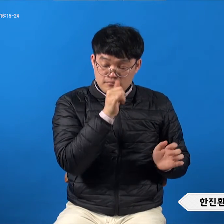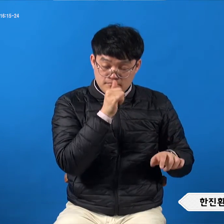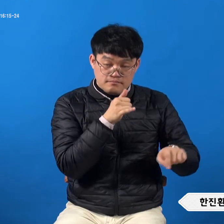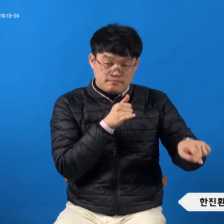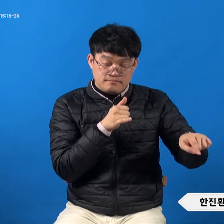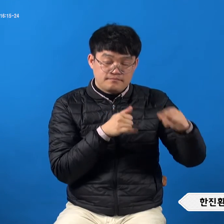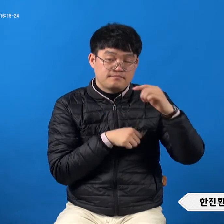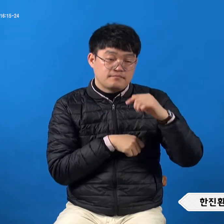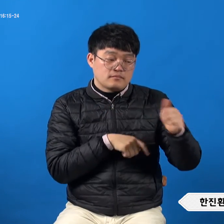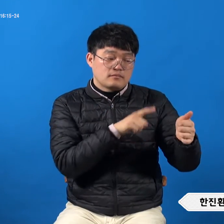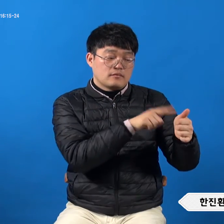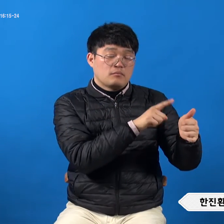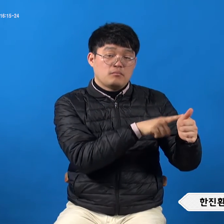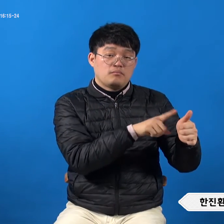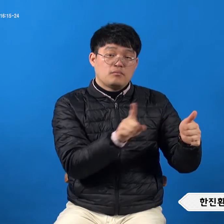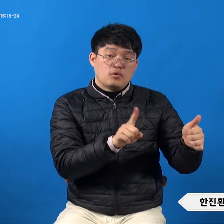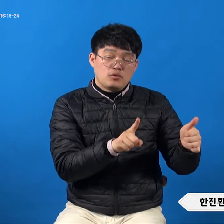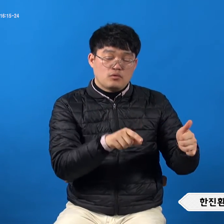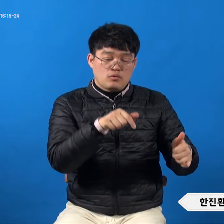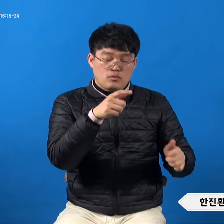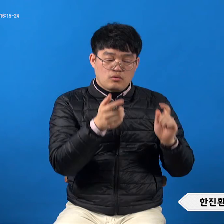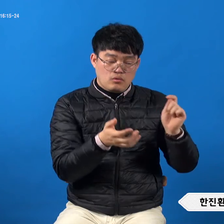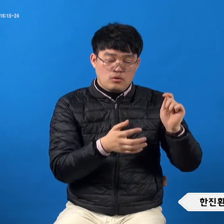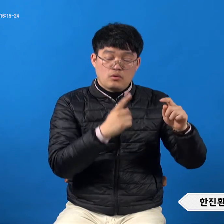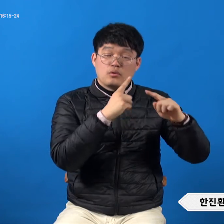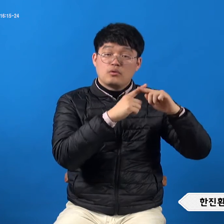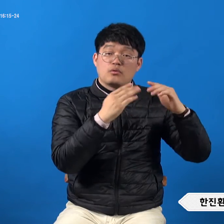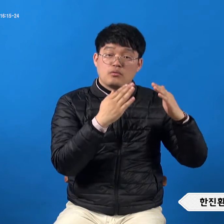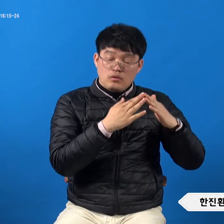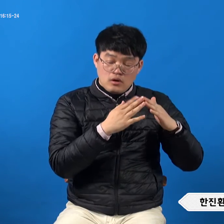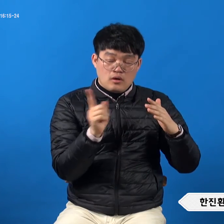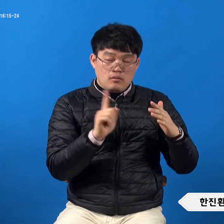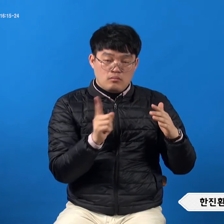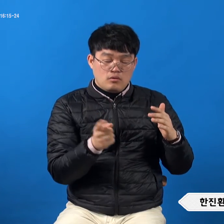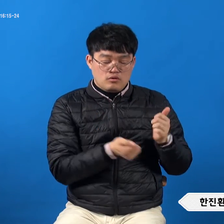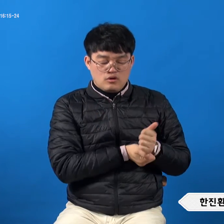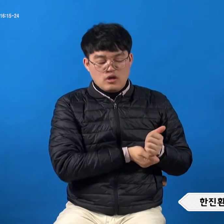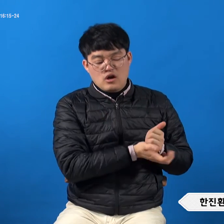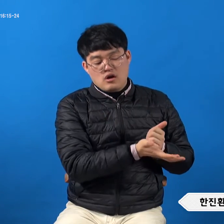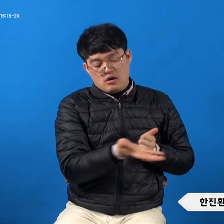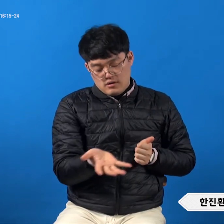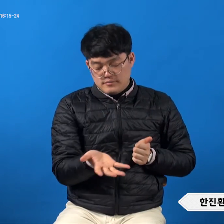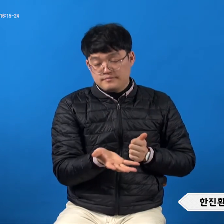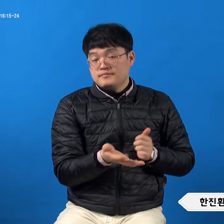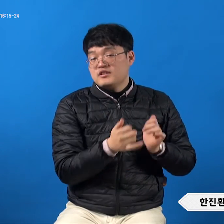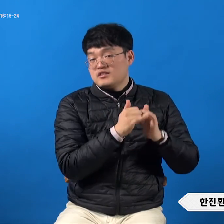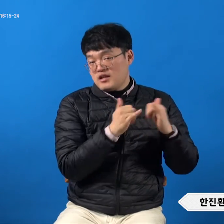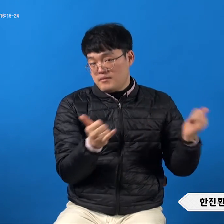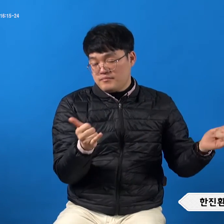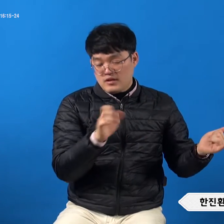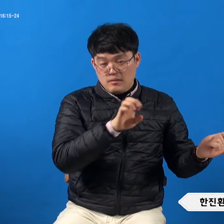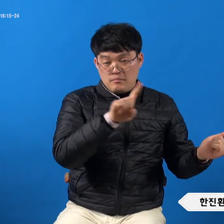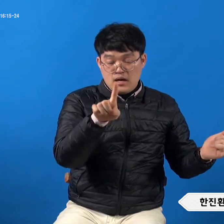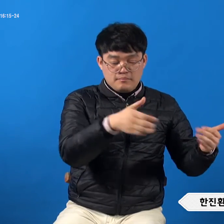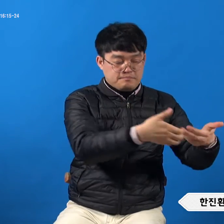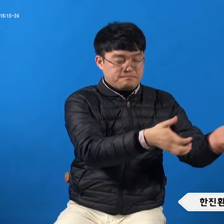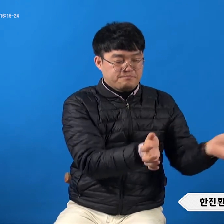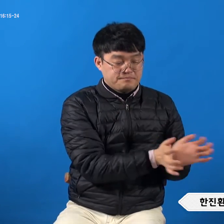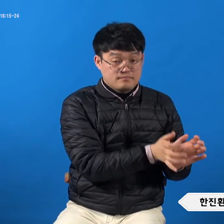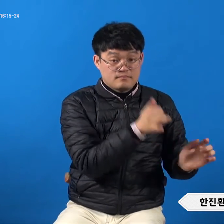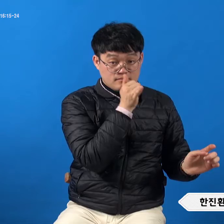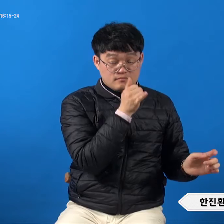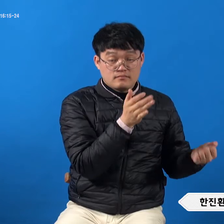않습니까? 아볼로는 고린도 교회에 상당한 영향력을 가지고 있는 사람이었습니다. 그래서